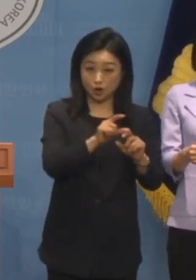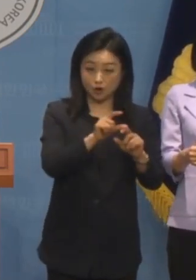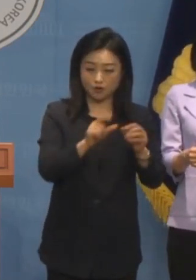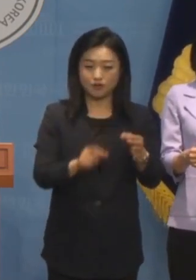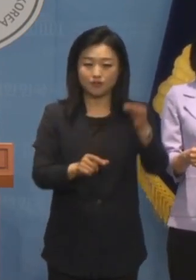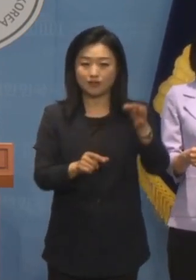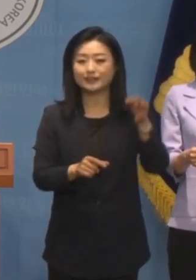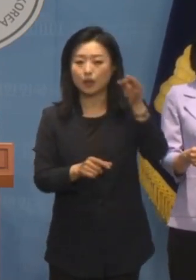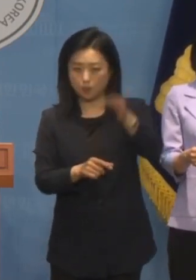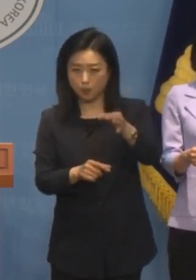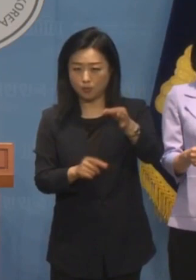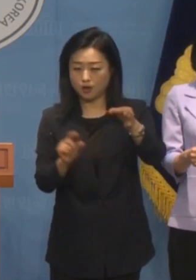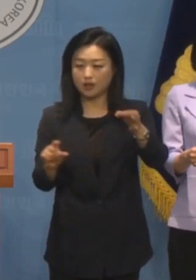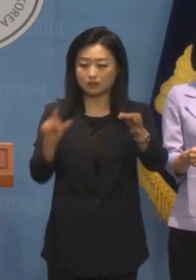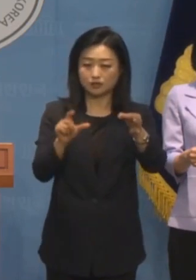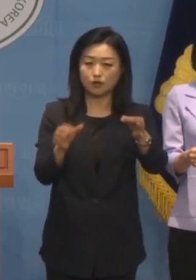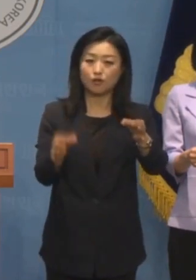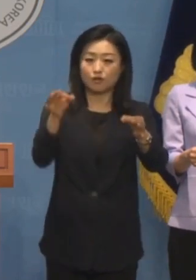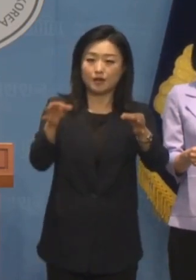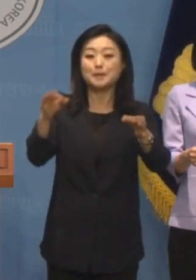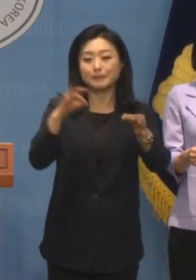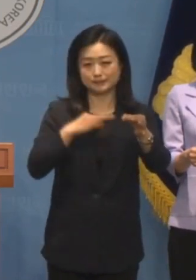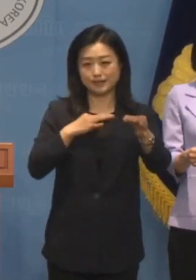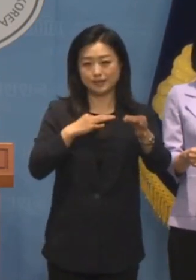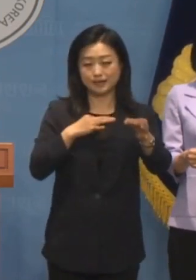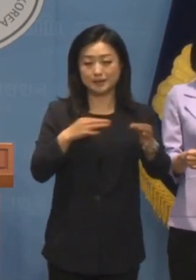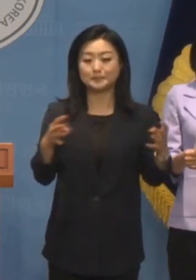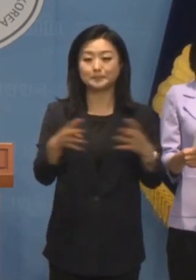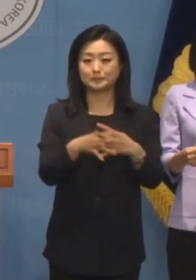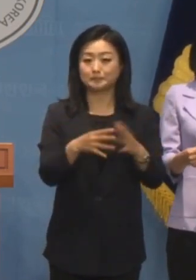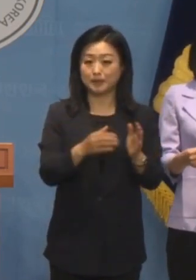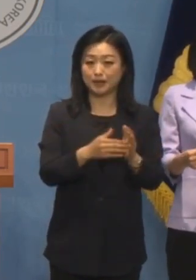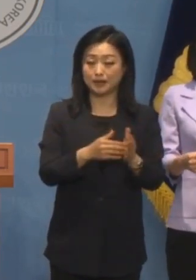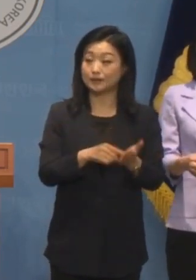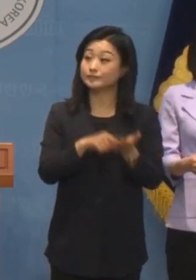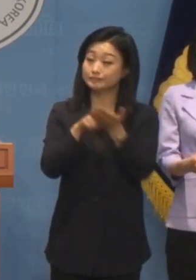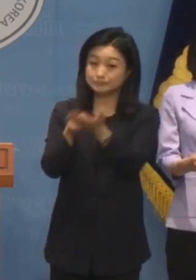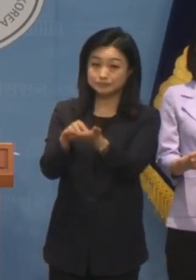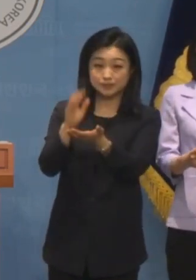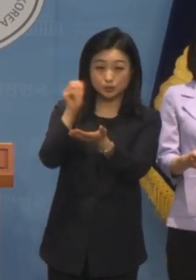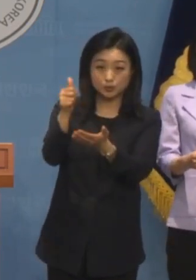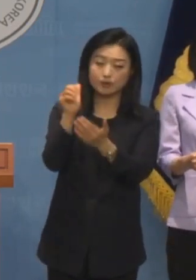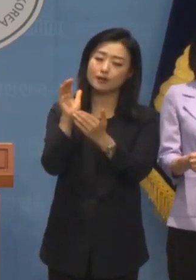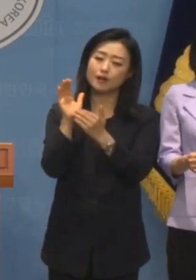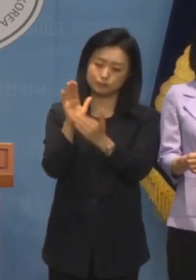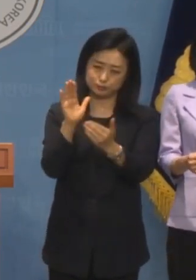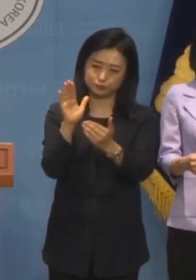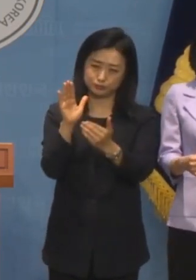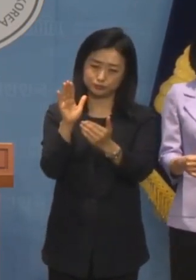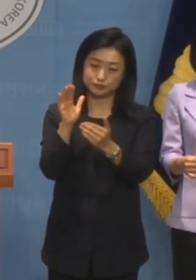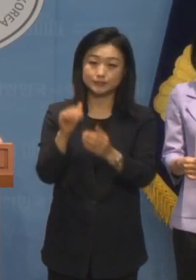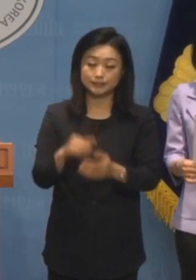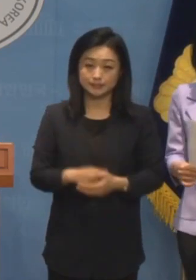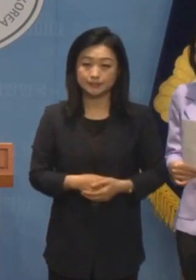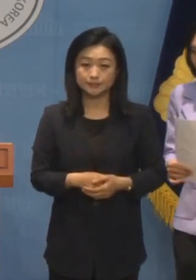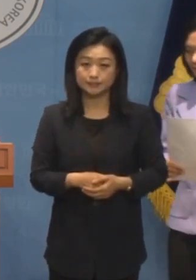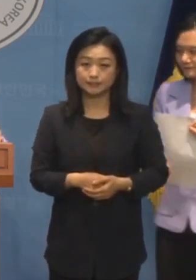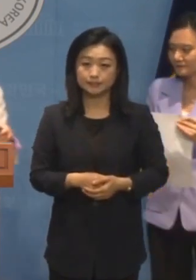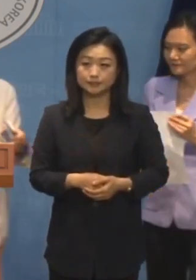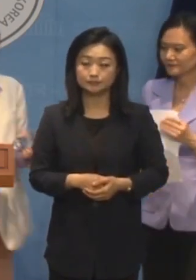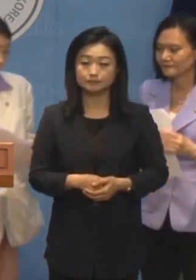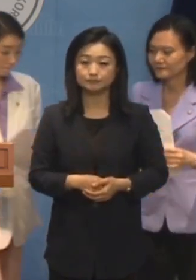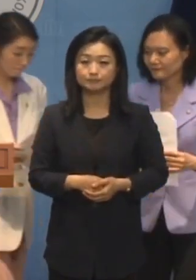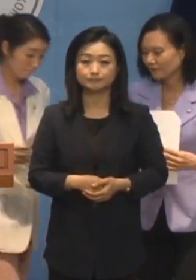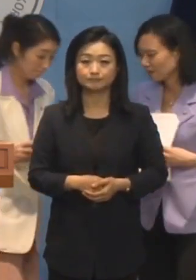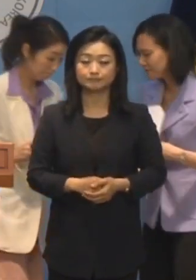받는 방향으로 의견이 모아졌음에도 윤석열 대통령은 이를 받아들이지 않았습니다.